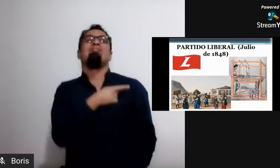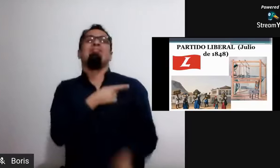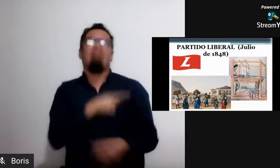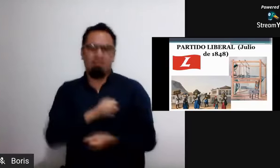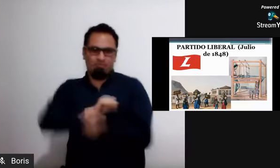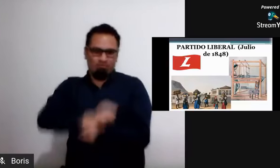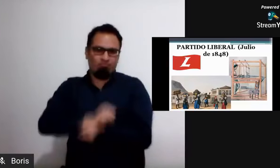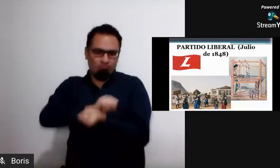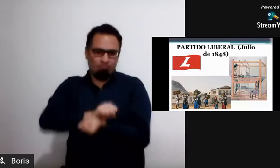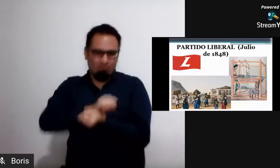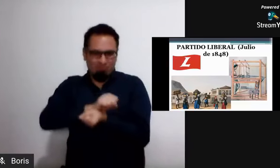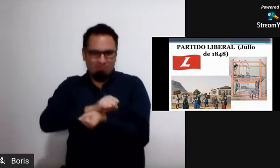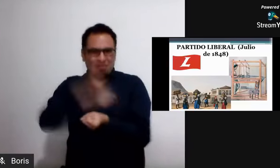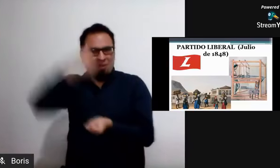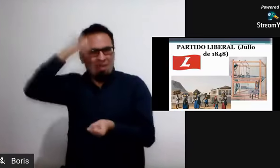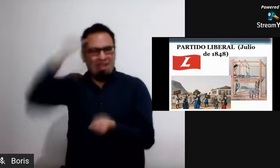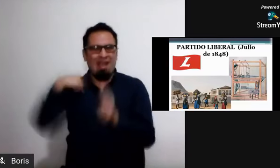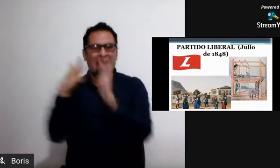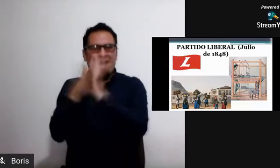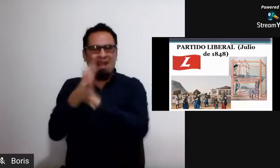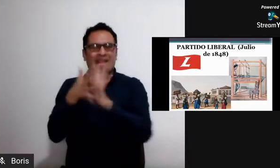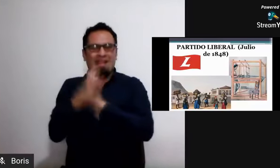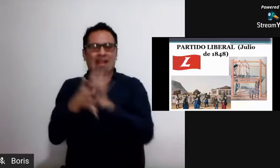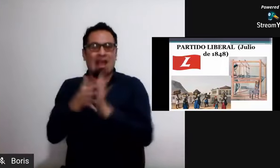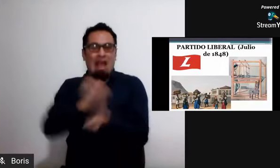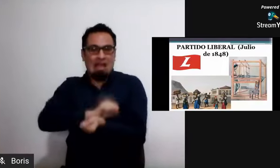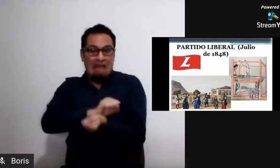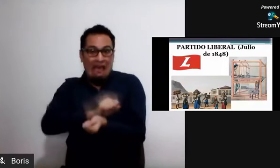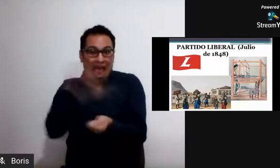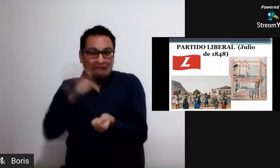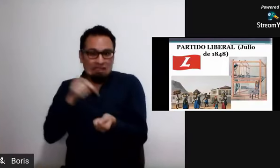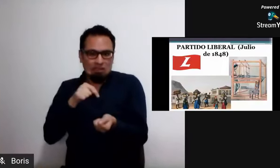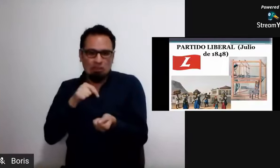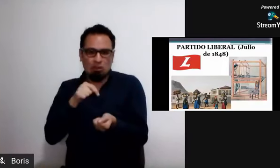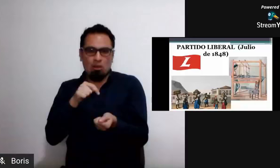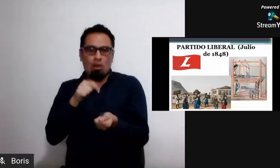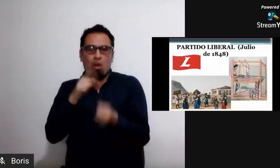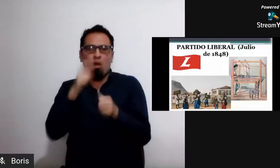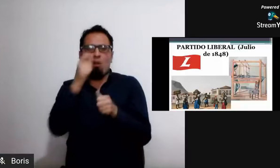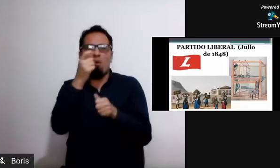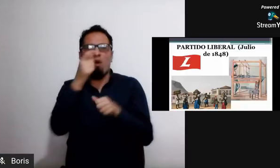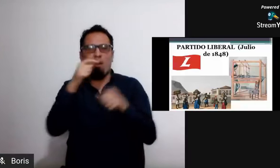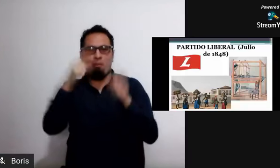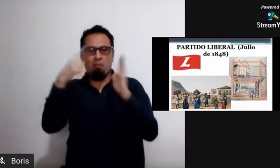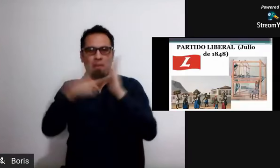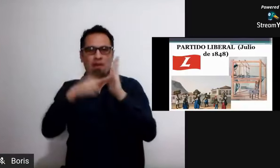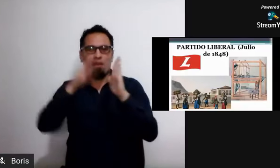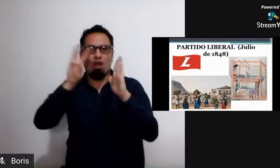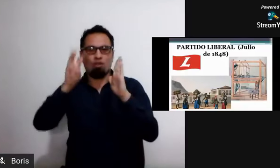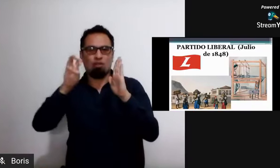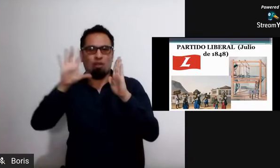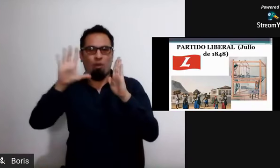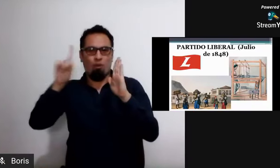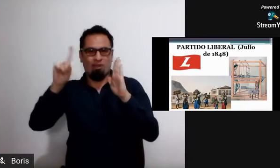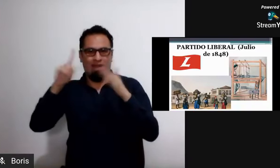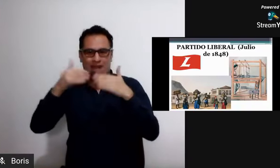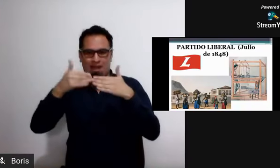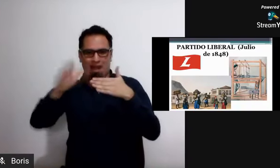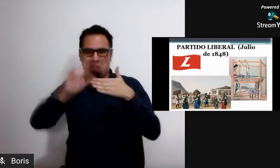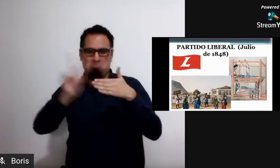también tenemos a los esclavos. Recuerdan que les estábamos mencionando anteriormente que para el año